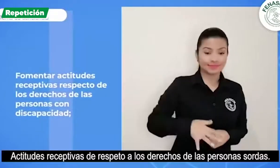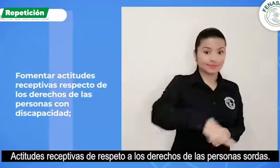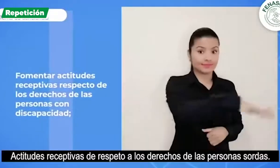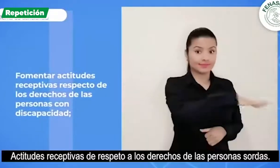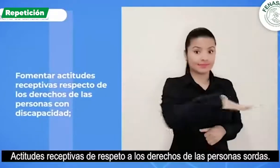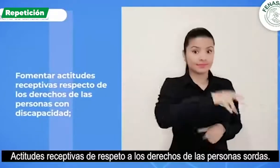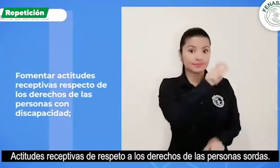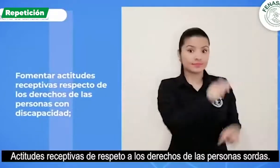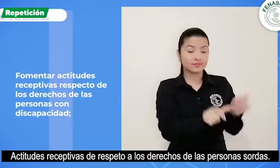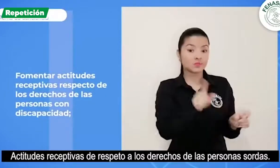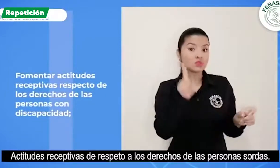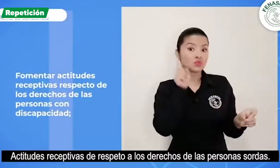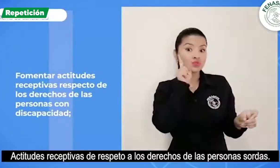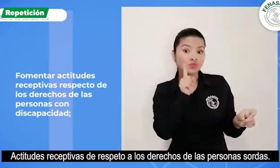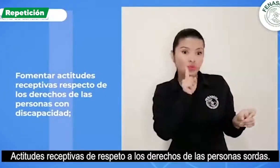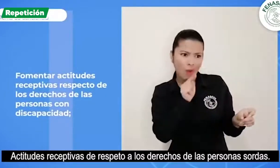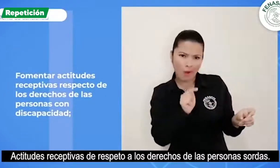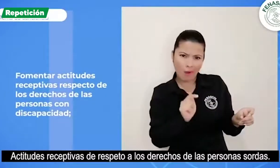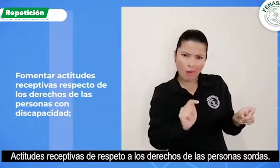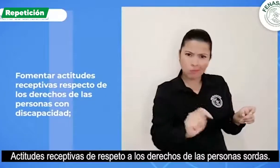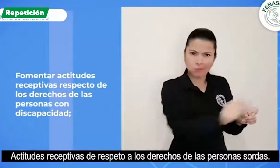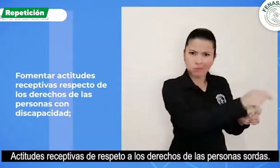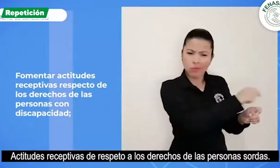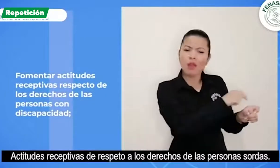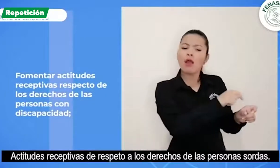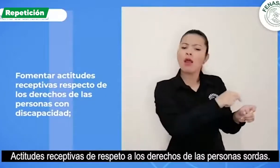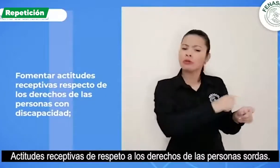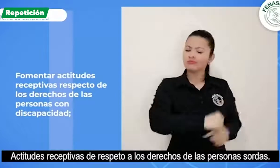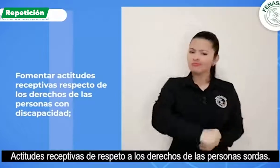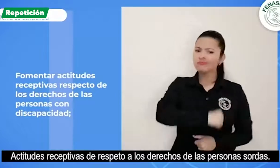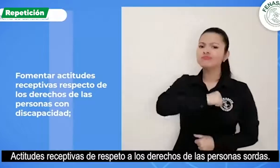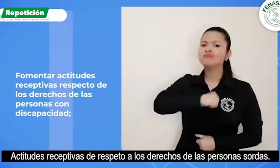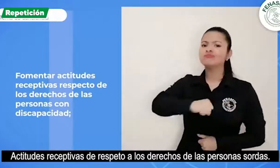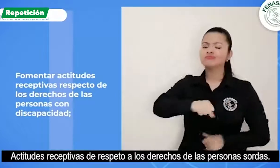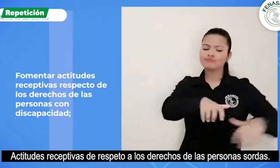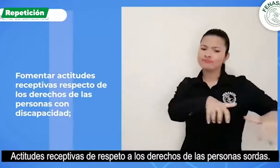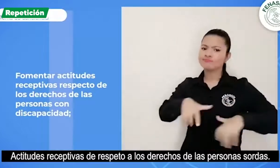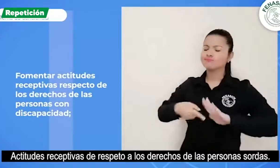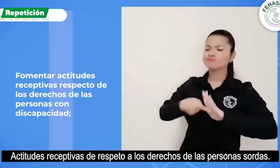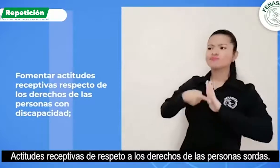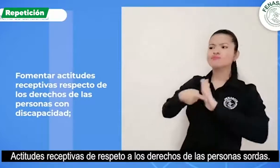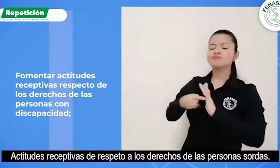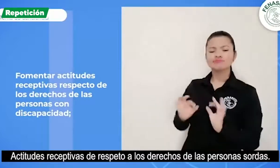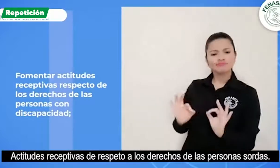Actitudes Receptivas De respeto A los derechos De las personas sordas